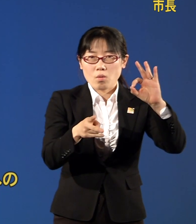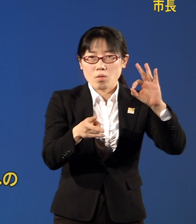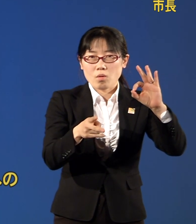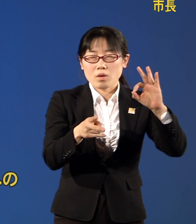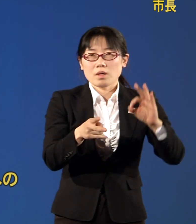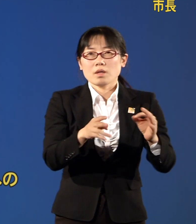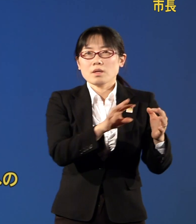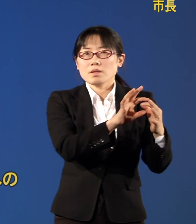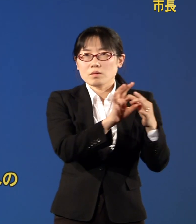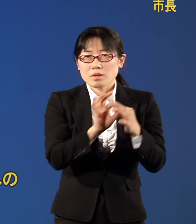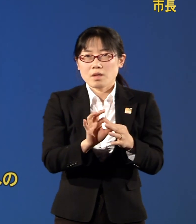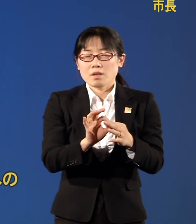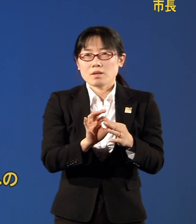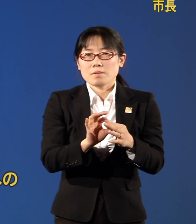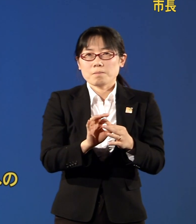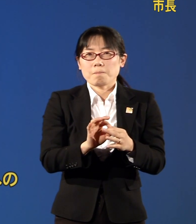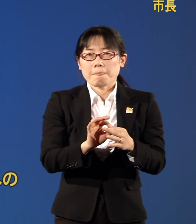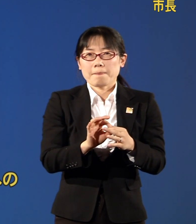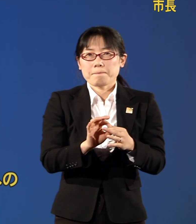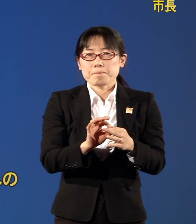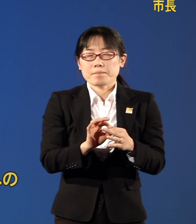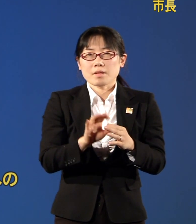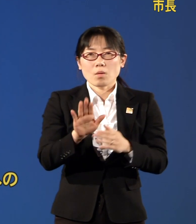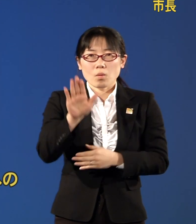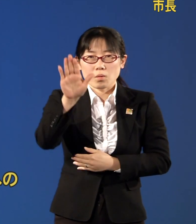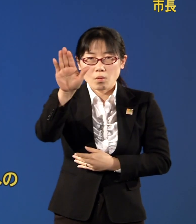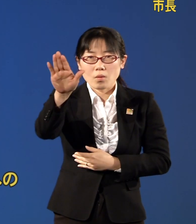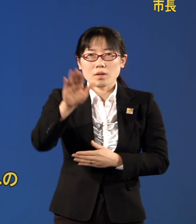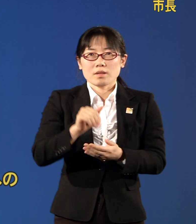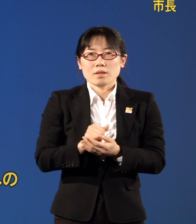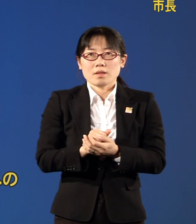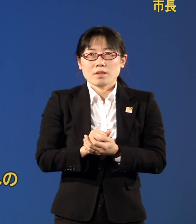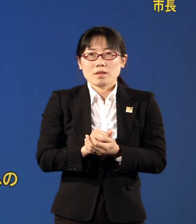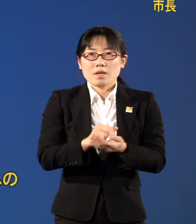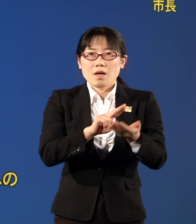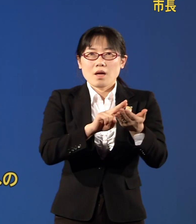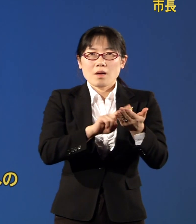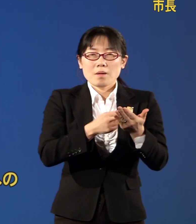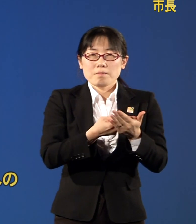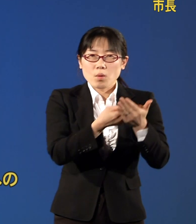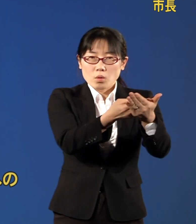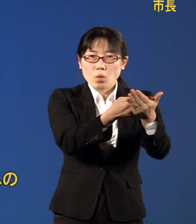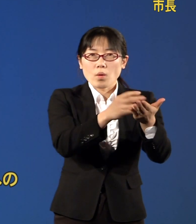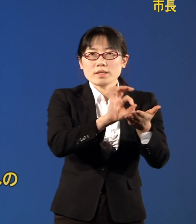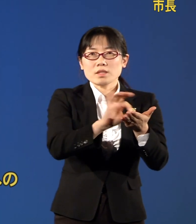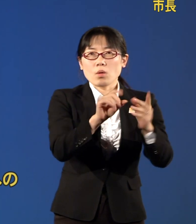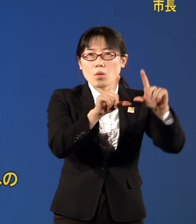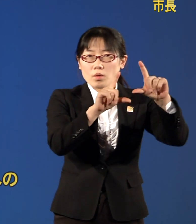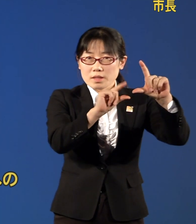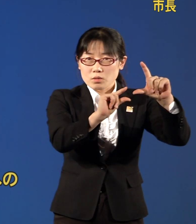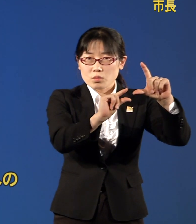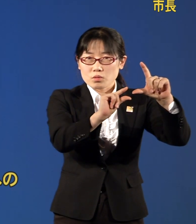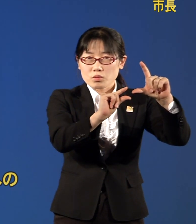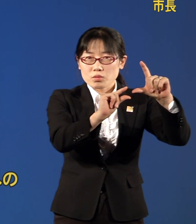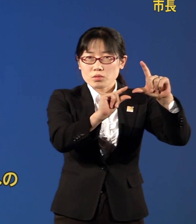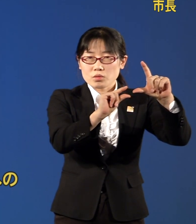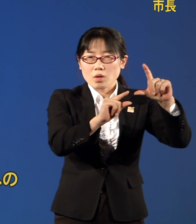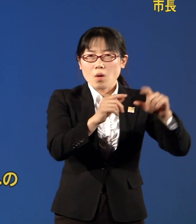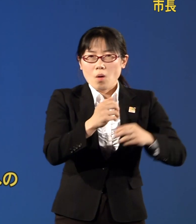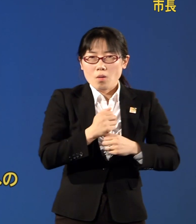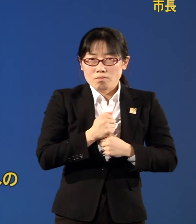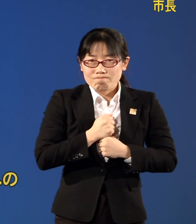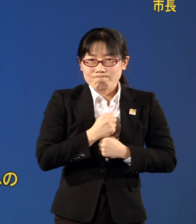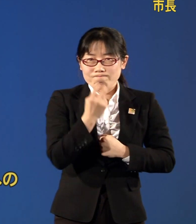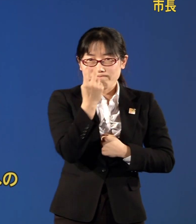ですから、この今後はですね、この病床使用率というところについて、注視